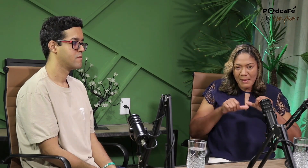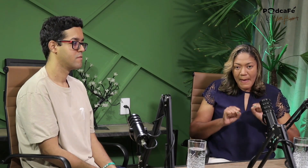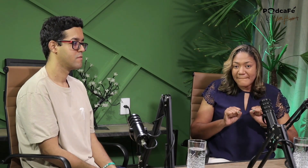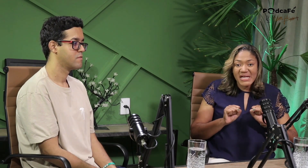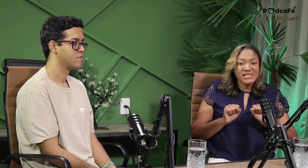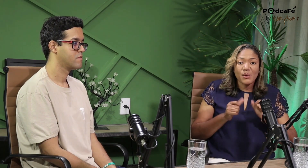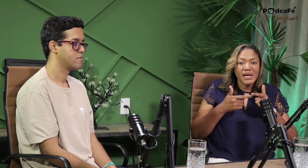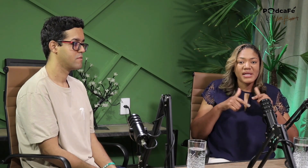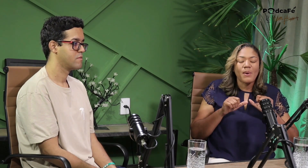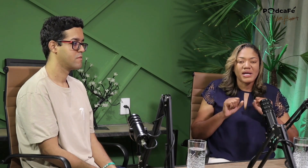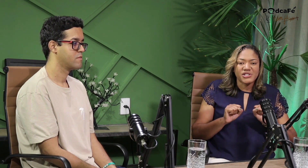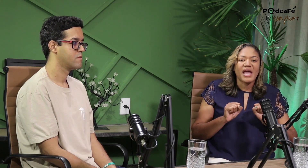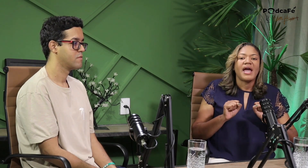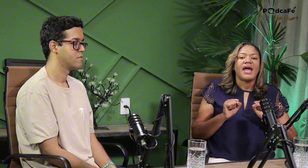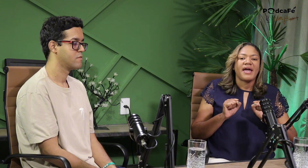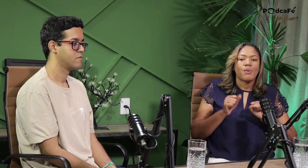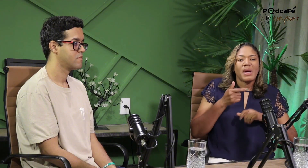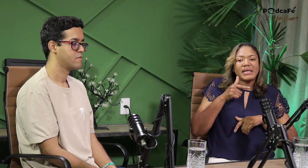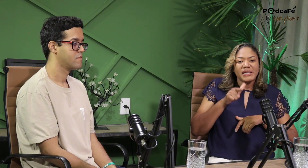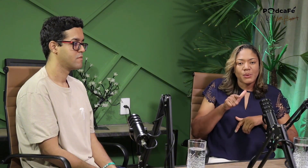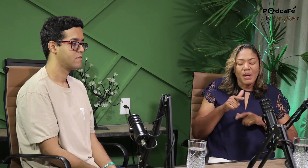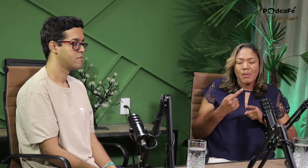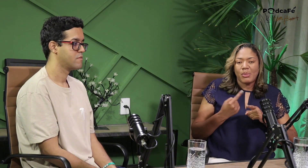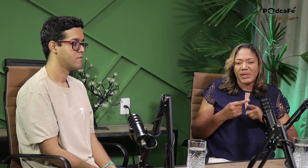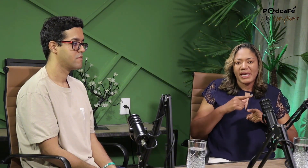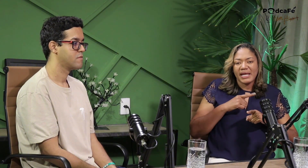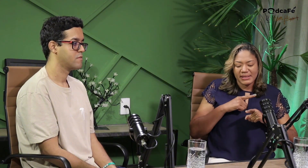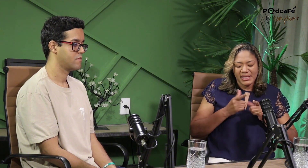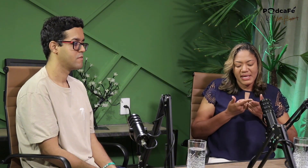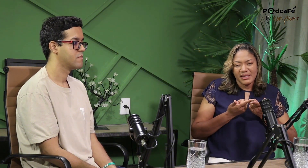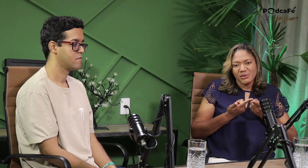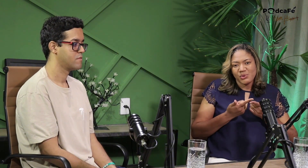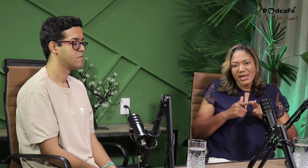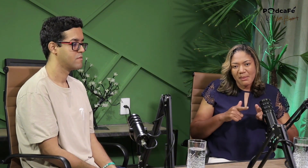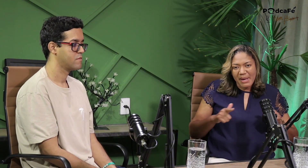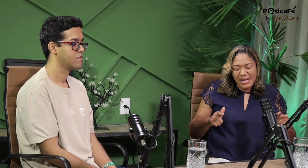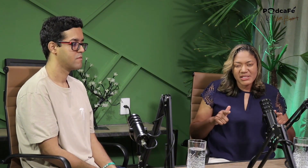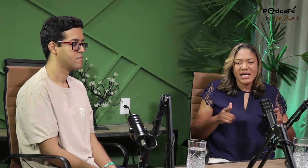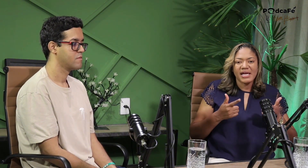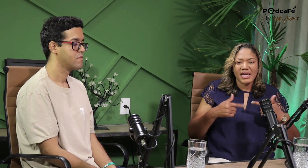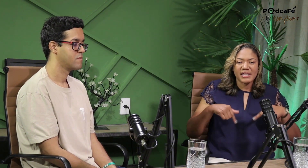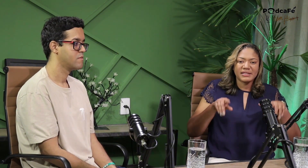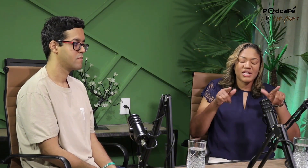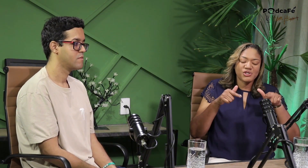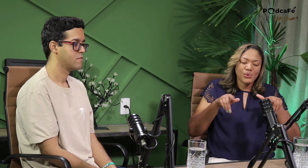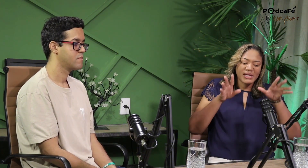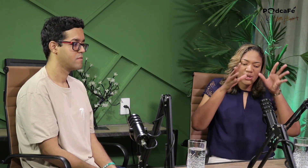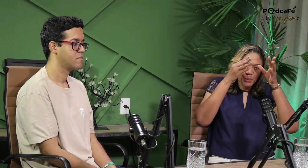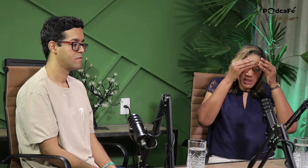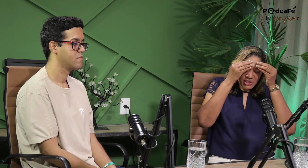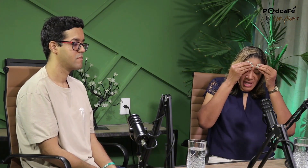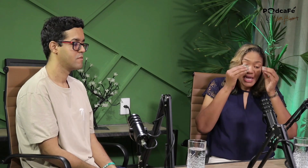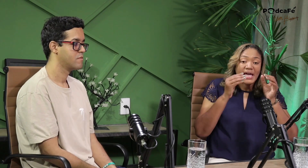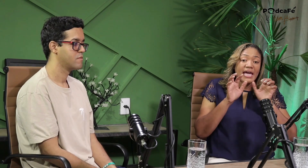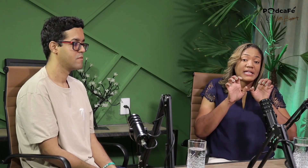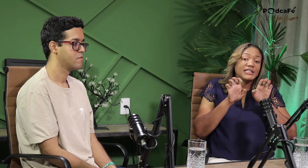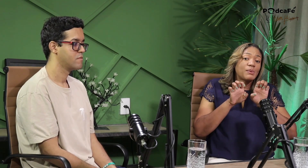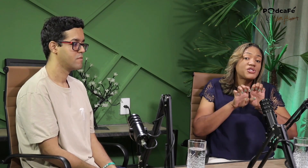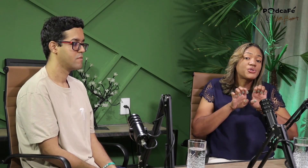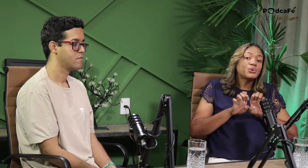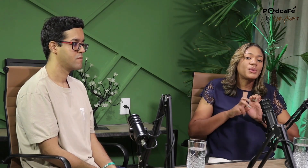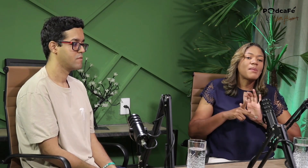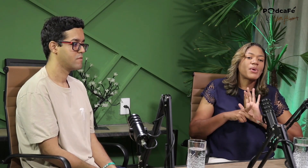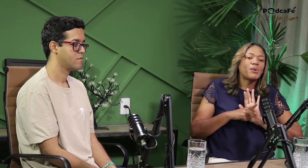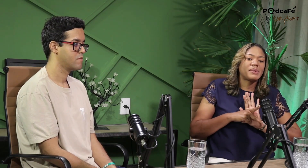né? Mas não é linguagem, é uma língua, porque ela tem sua gramática, ela tem sua linguística, ela